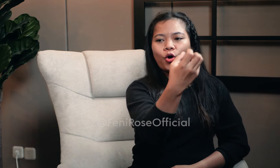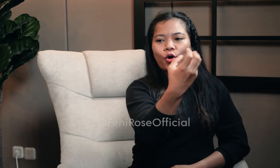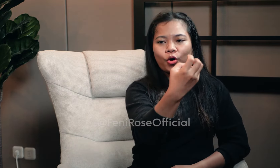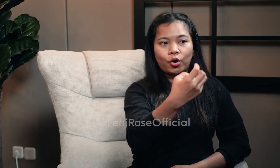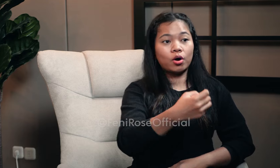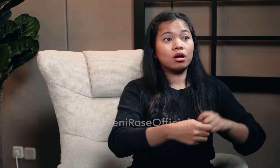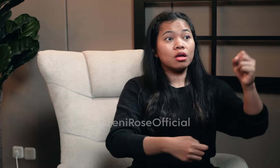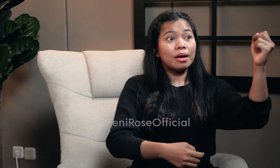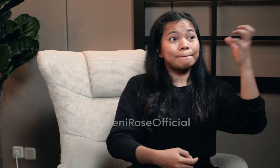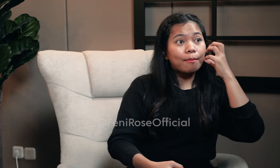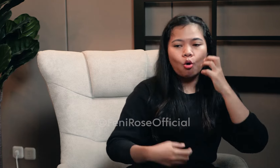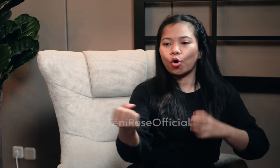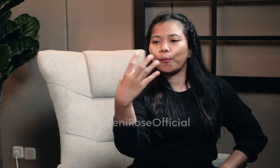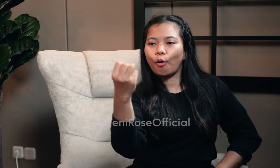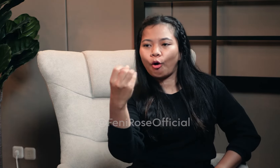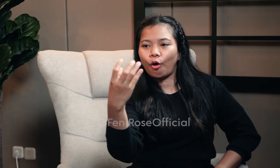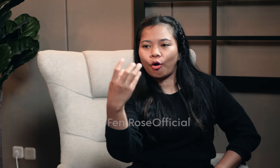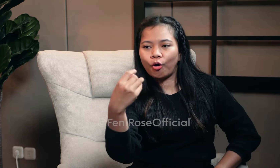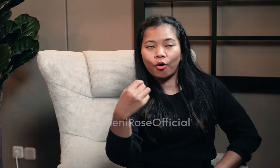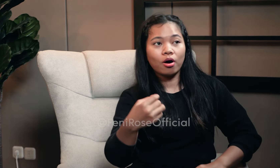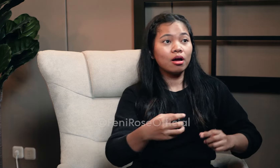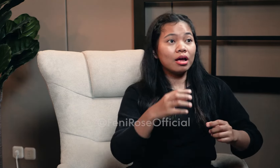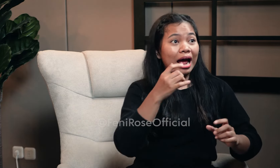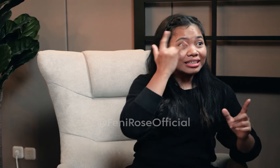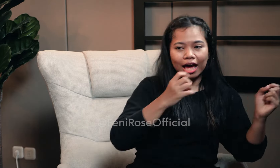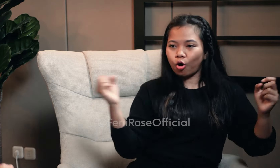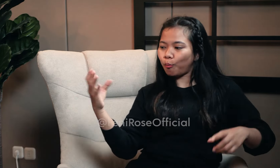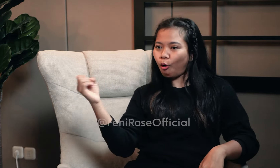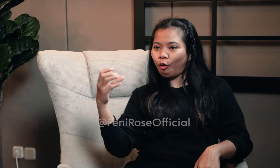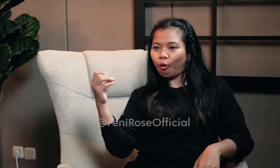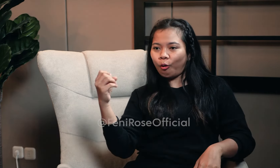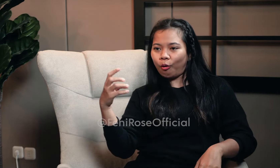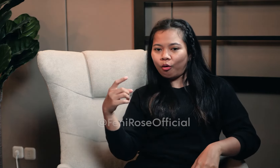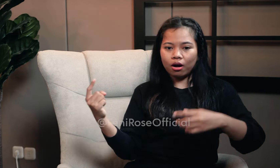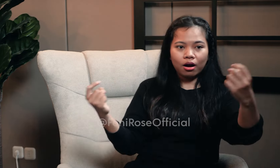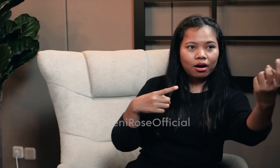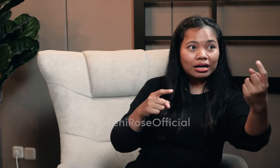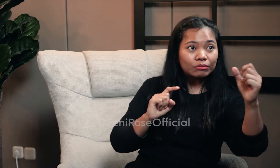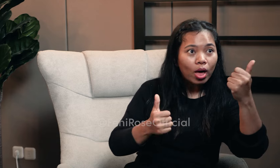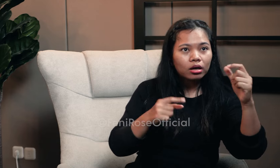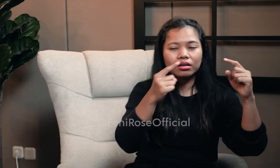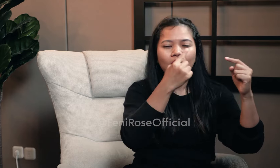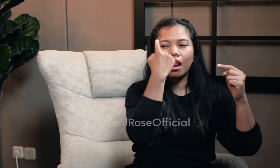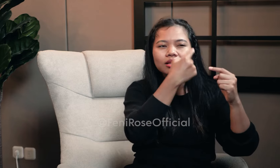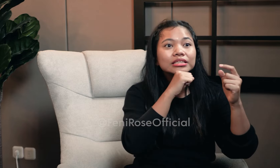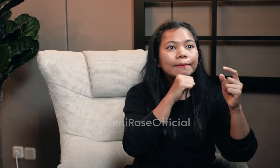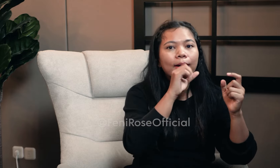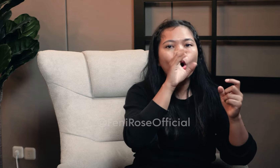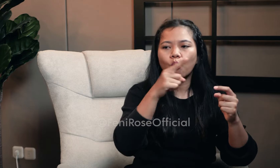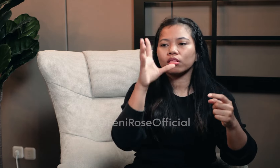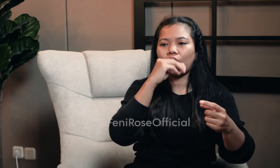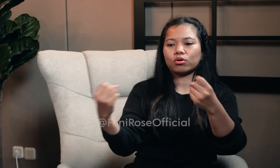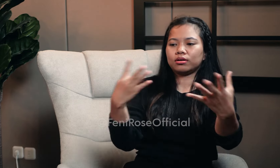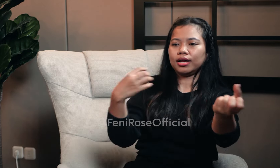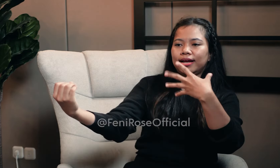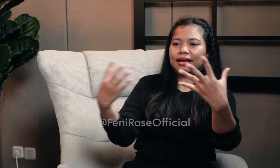ngomong mulai semua Anis ngomongab ngomong otomatis jbi yang bertugas untuk paslon ini ngomong kayak gitu ekspresinya Seperti